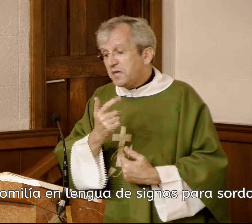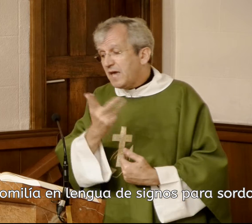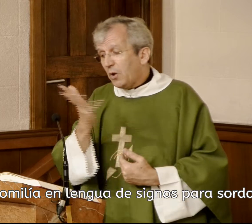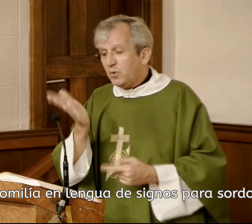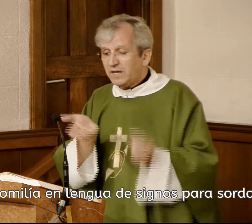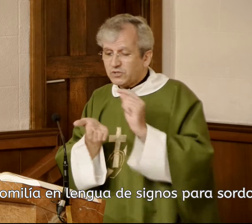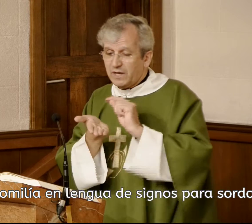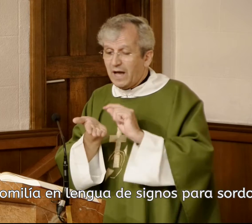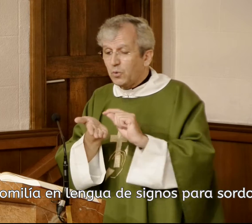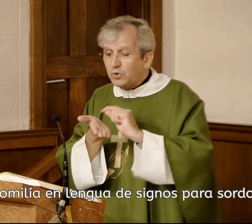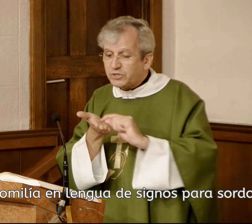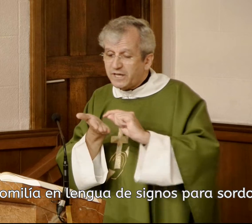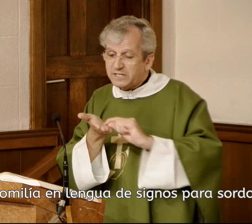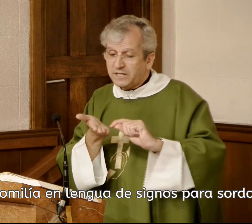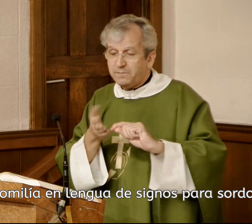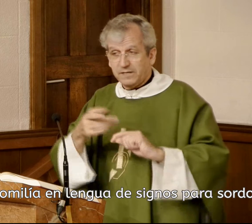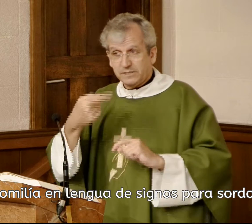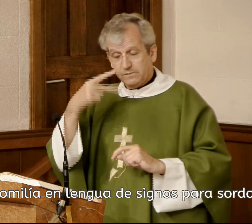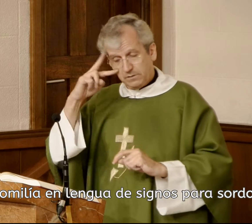y algunos escribas,